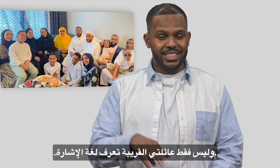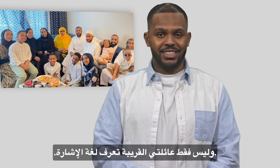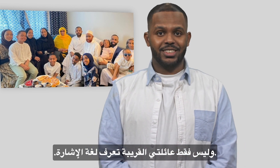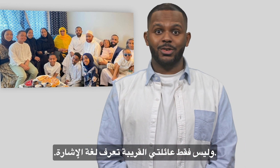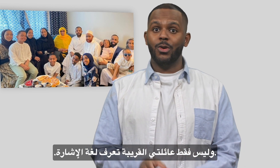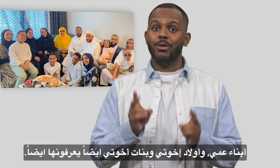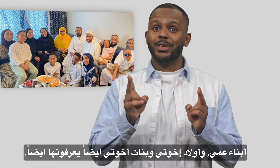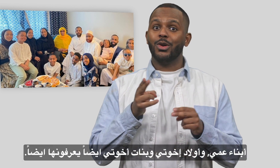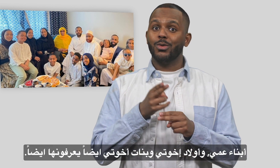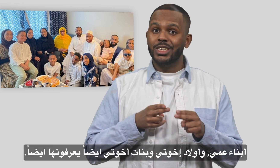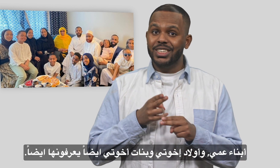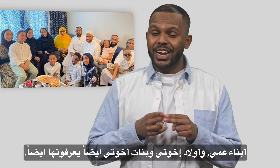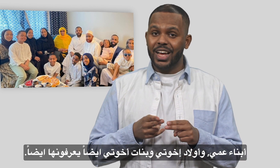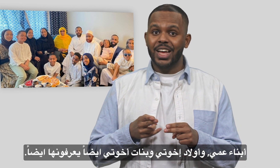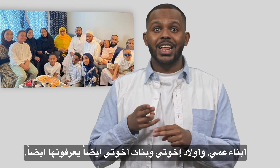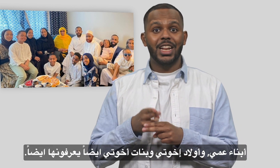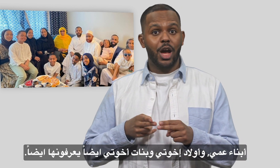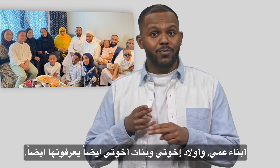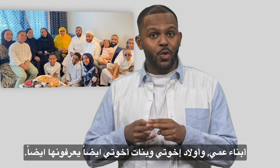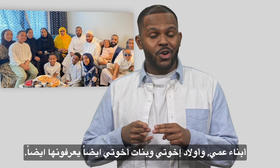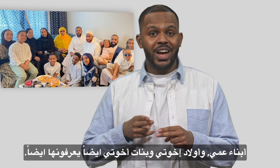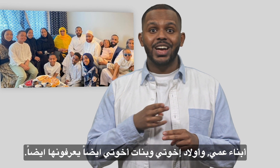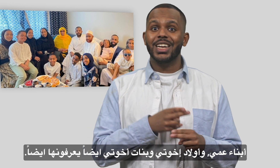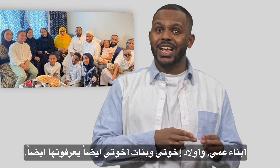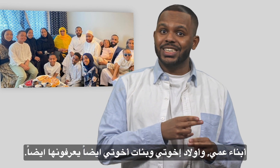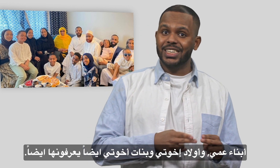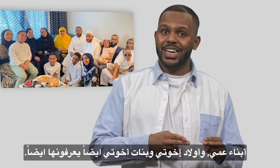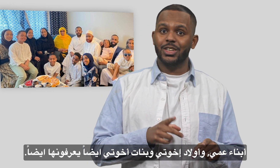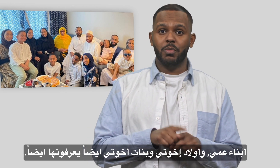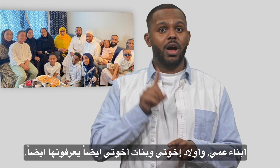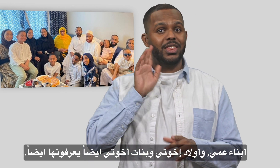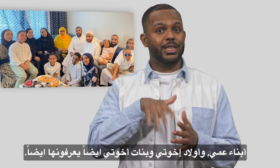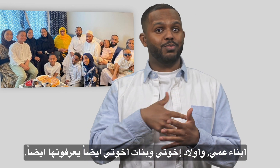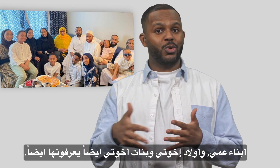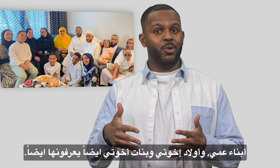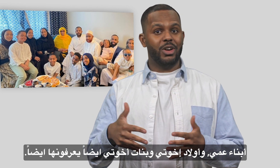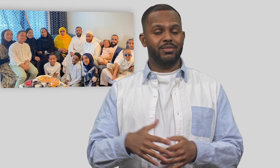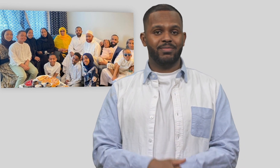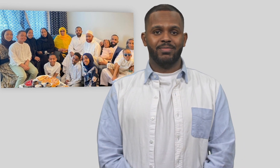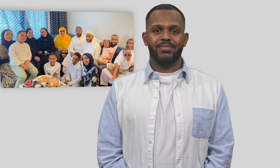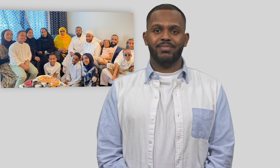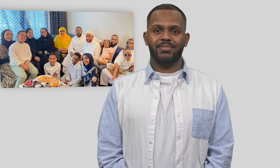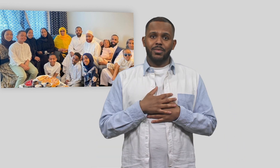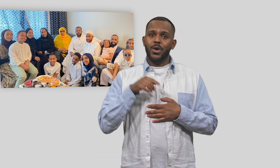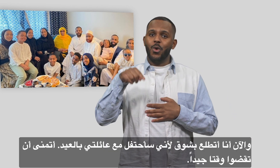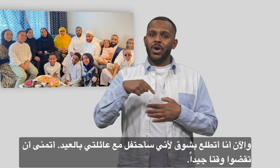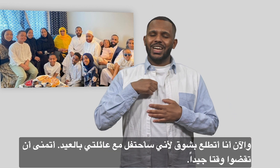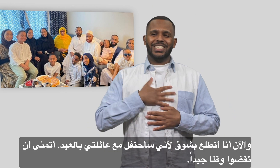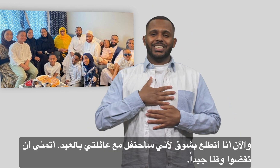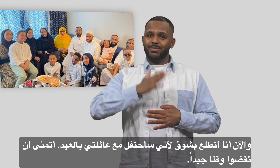وليس فقط عائلتي القريبة تعرف لغة الإشارة، أبناء عمي، أولاد إخوتي، بنات إخوتي أيضا يعرفونها جيدا،